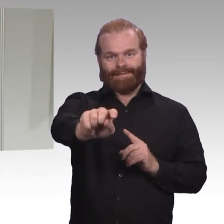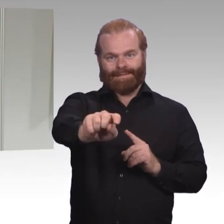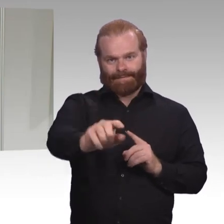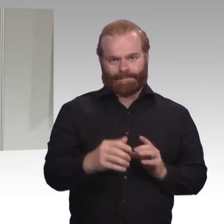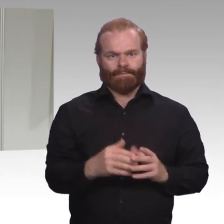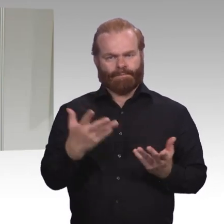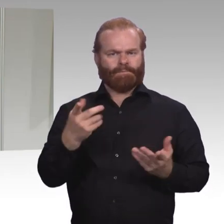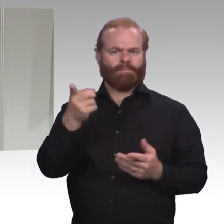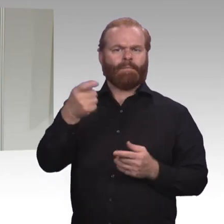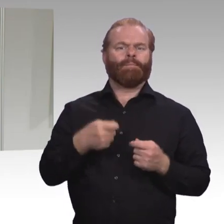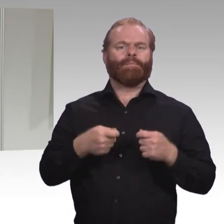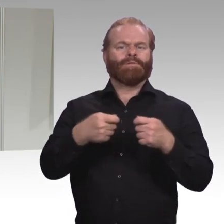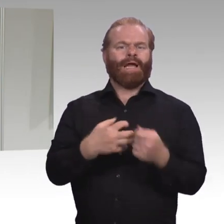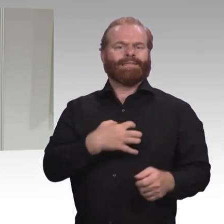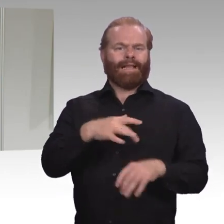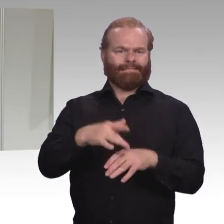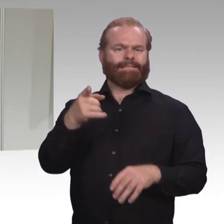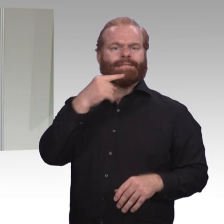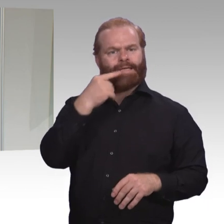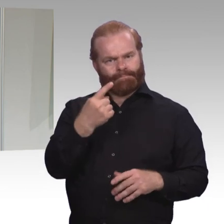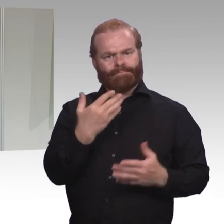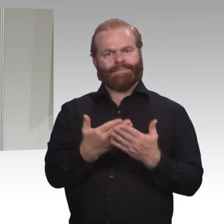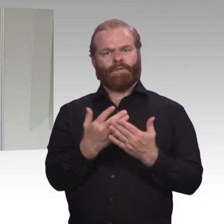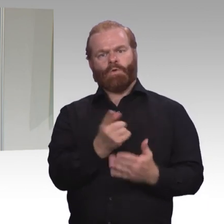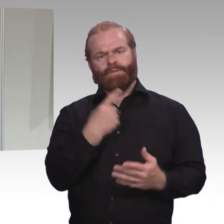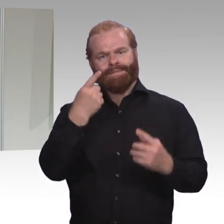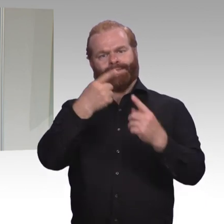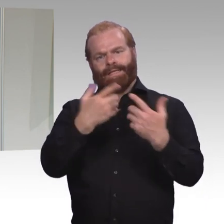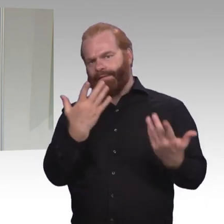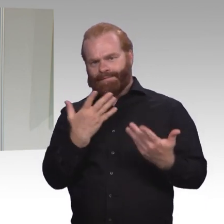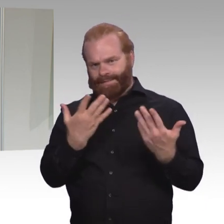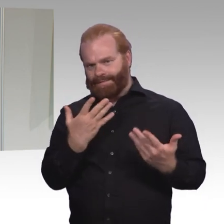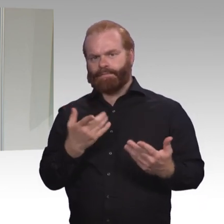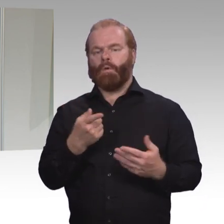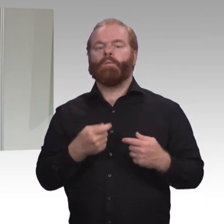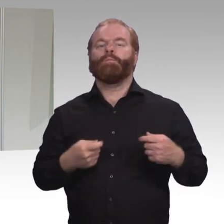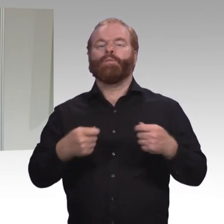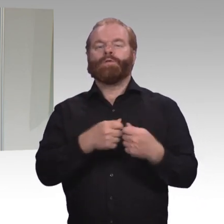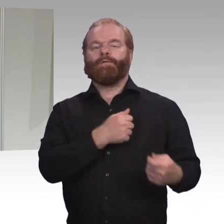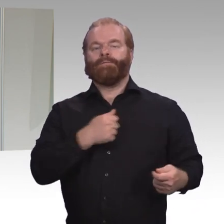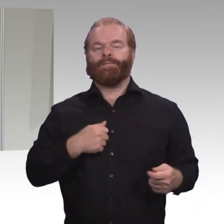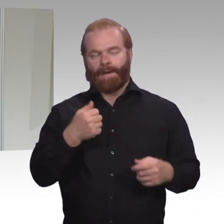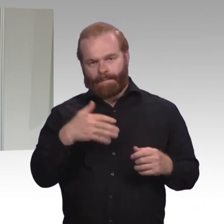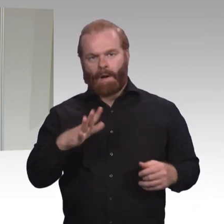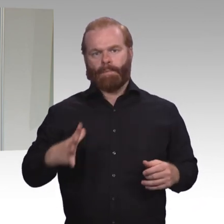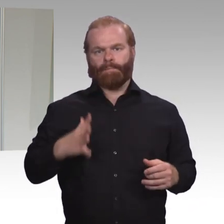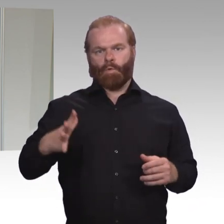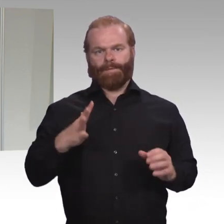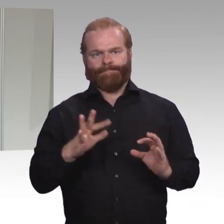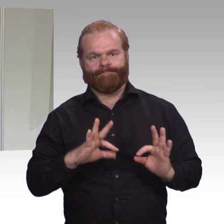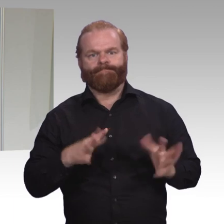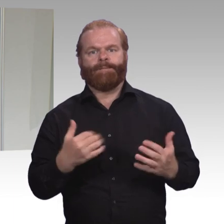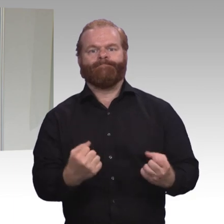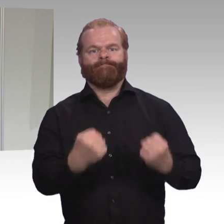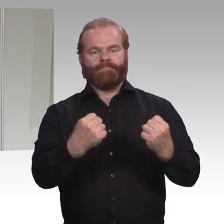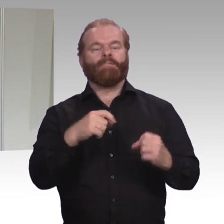Modernisierung weiter voranzubringen, um ein verlässlicher Partner zu sein, um deutlich zu machen, die Sicherheit unseres Landes